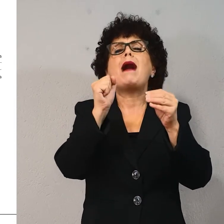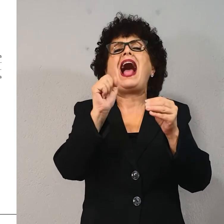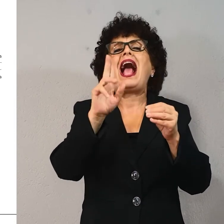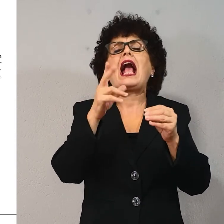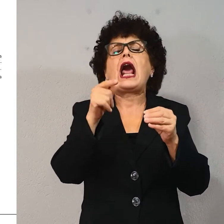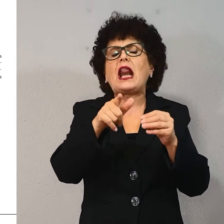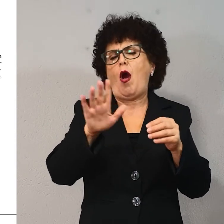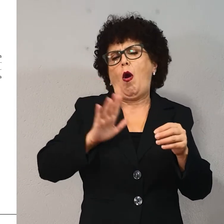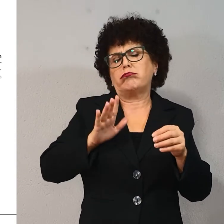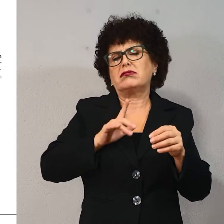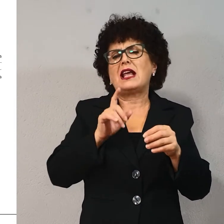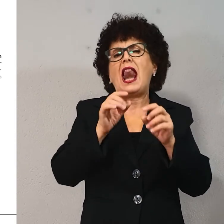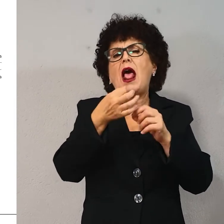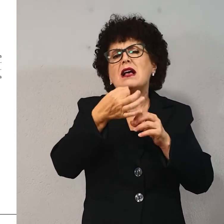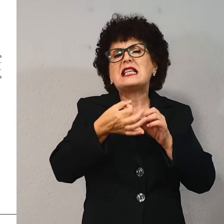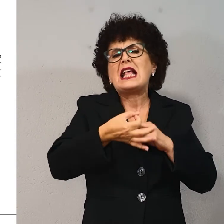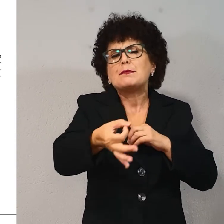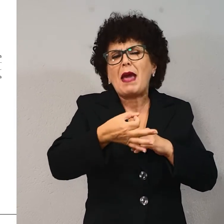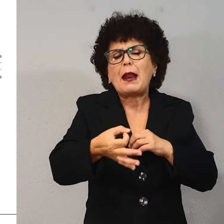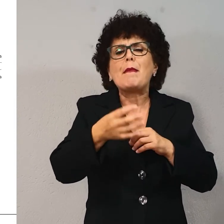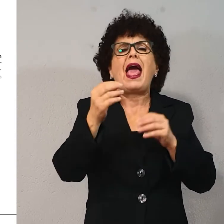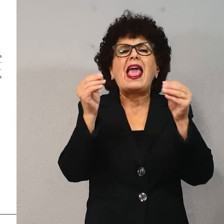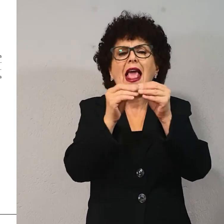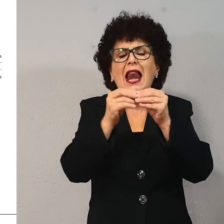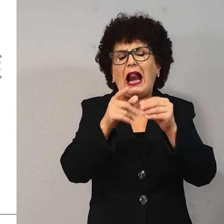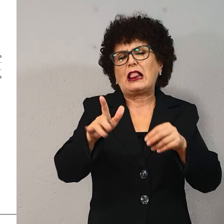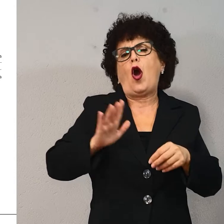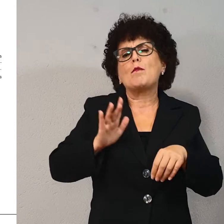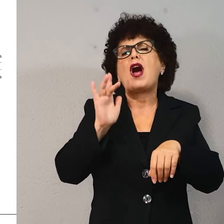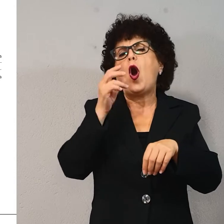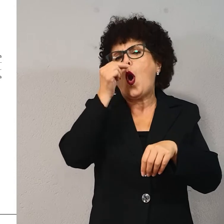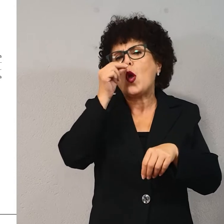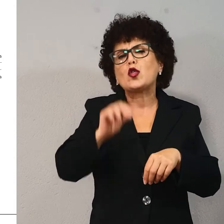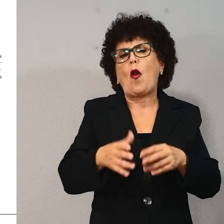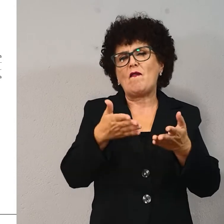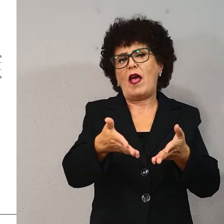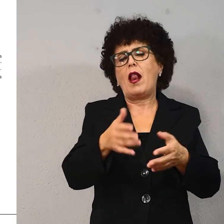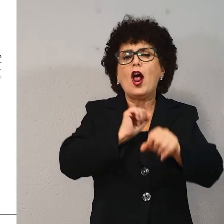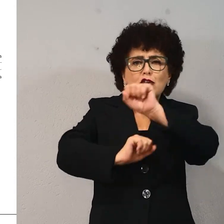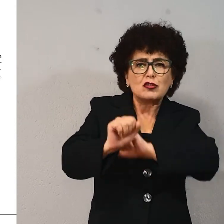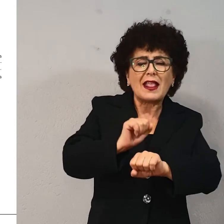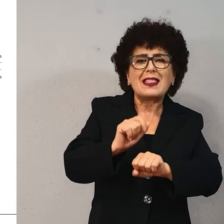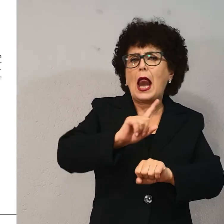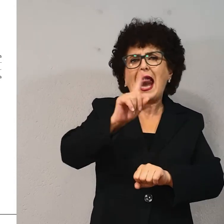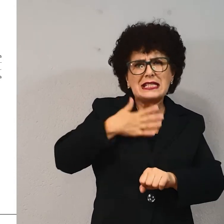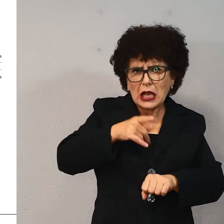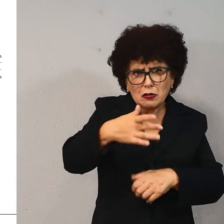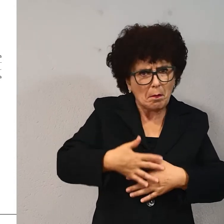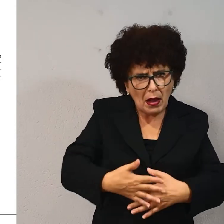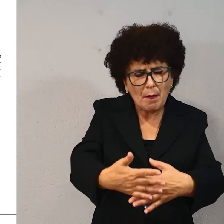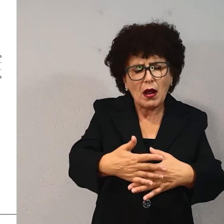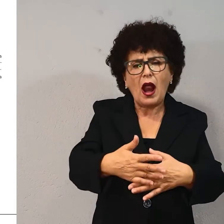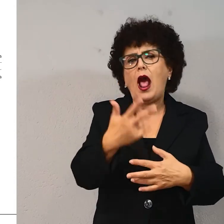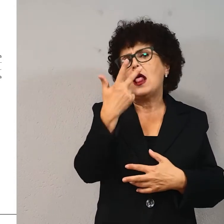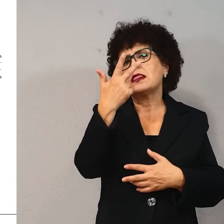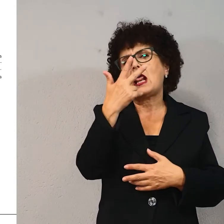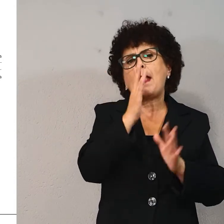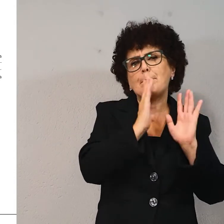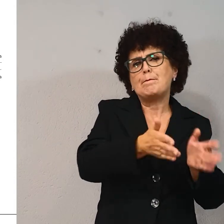за сперматозоидите и за јајната клетка. Бакарната спирала штити од непланирана бременост на три